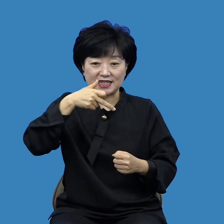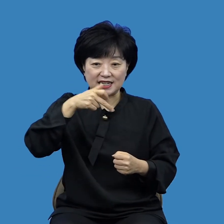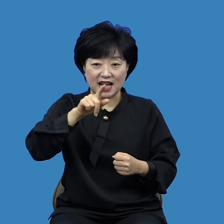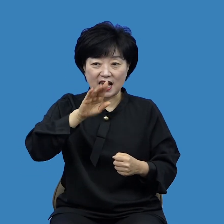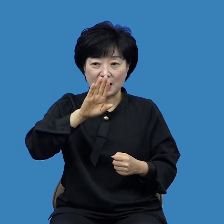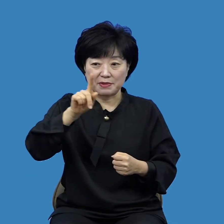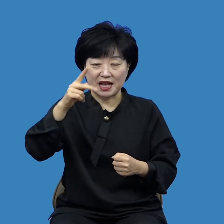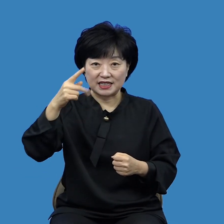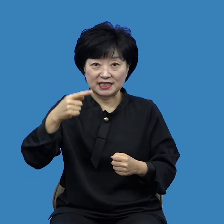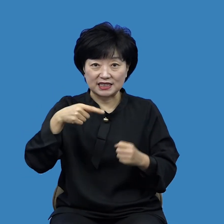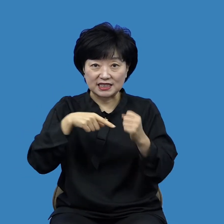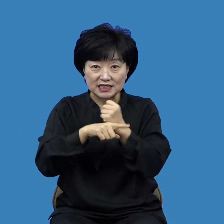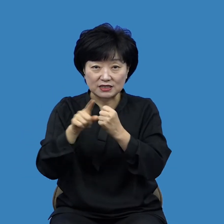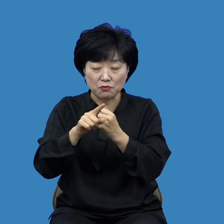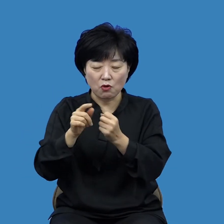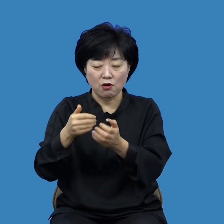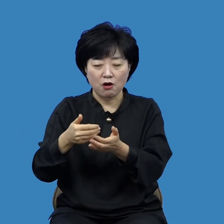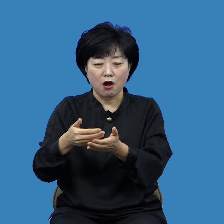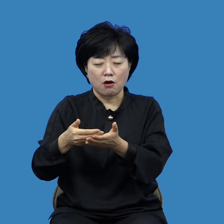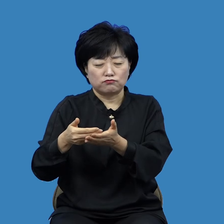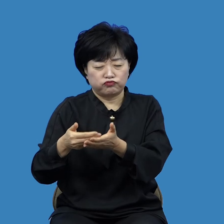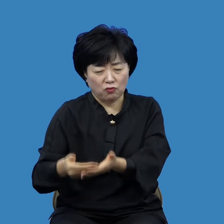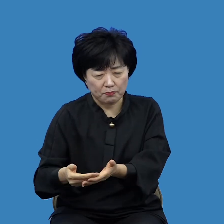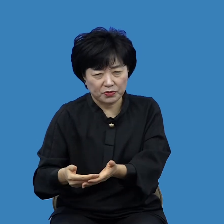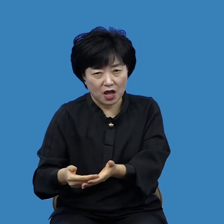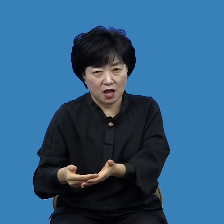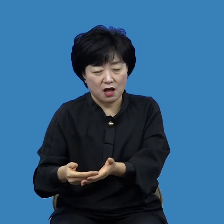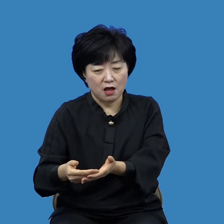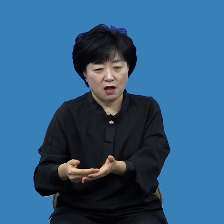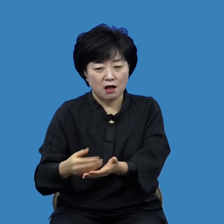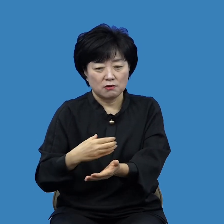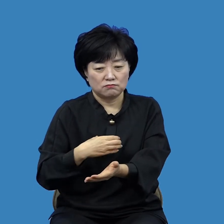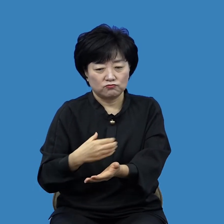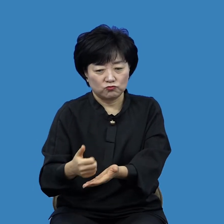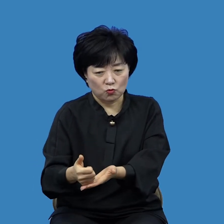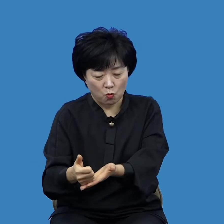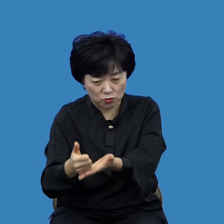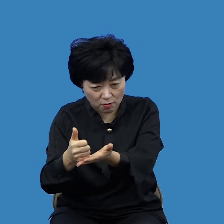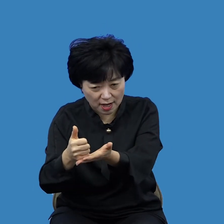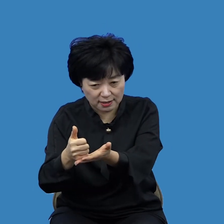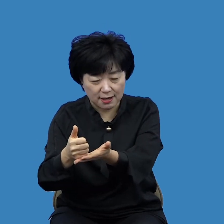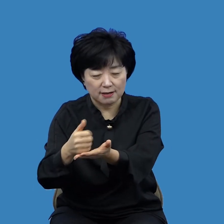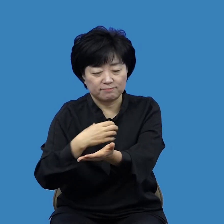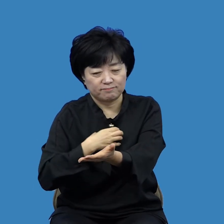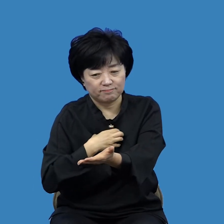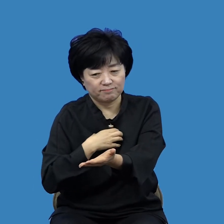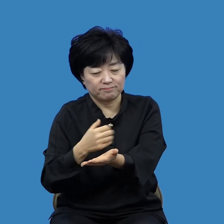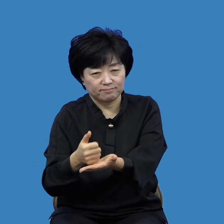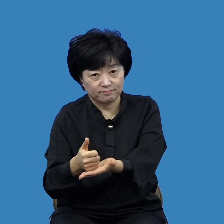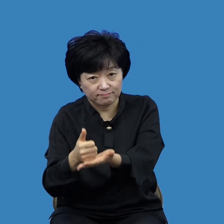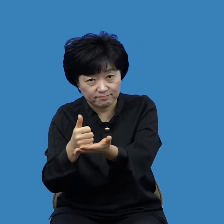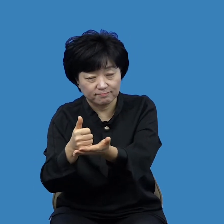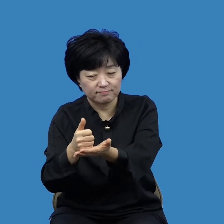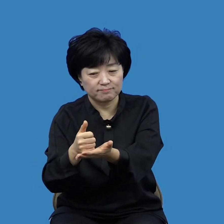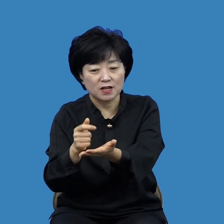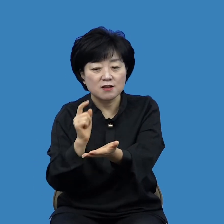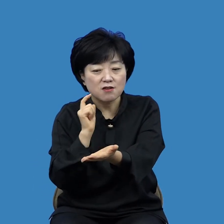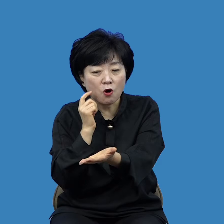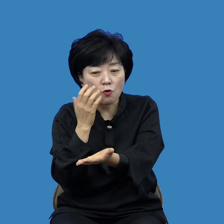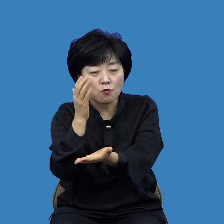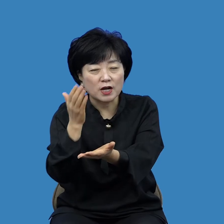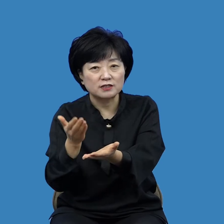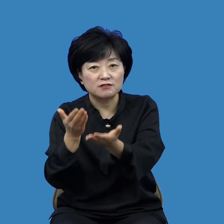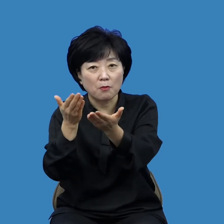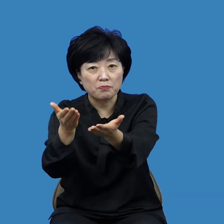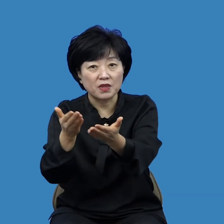뜻이에요. 무겁다 또는 존경하다 또는 영광스럽게 하다, 이것이 카바드라고 하는 단어의 뜻이에요. 근데 성경에 보면